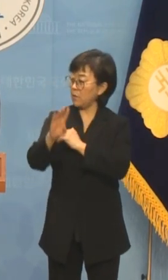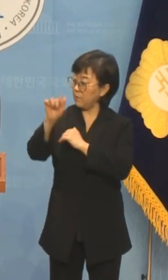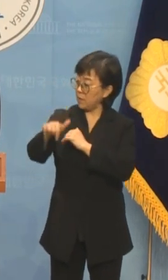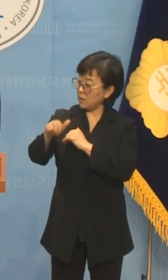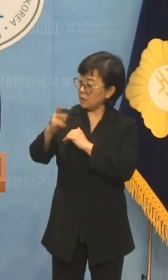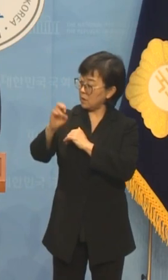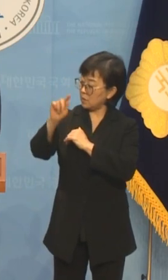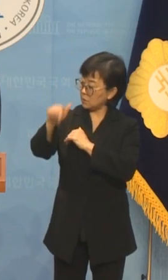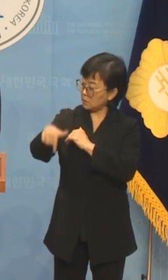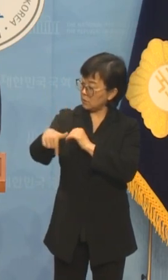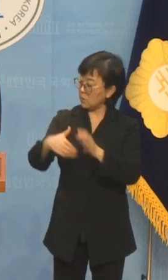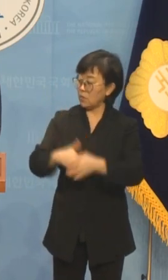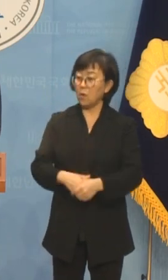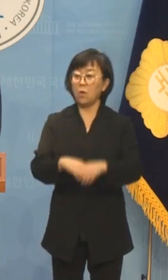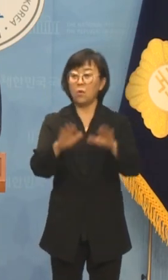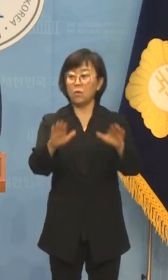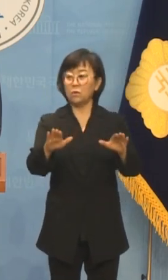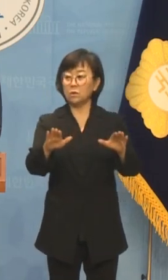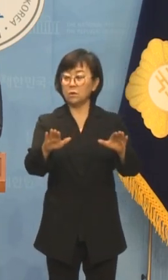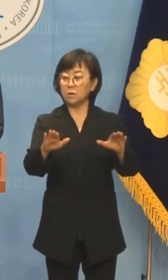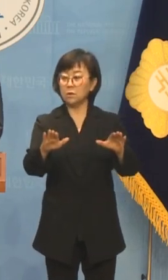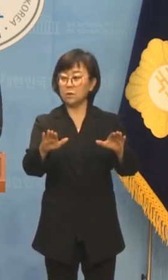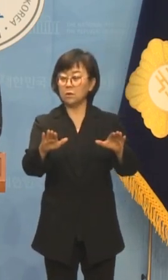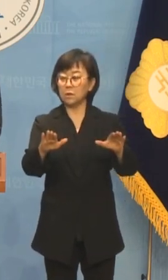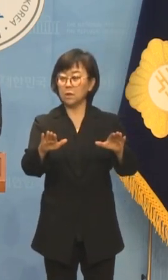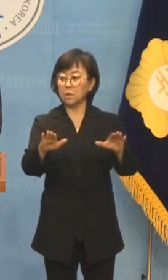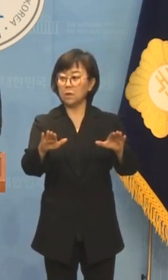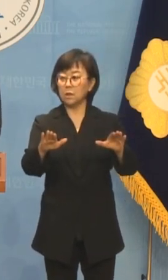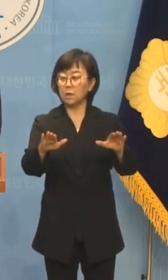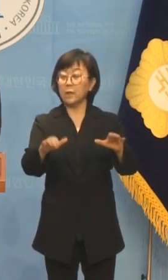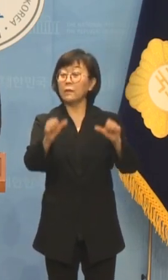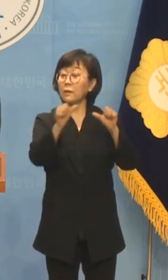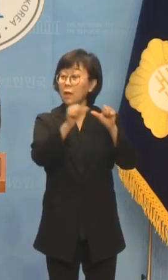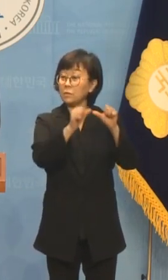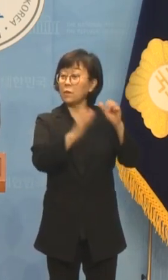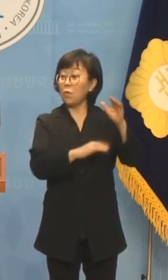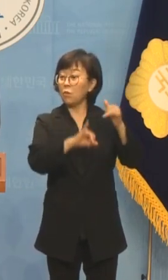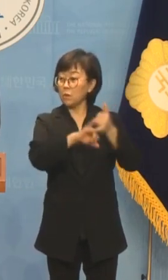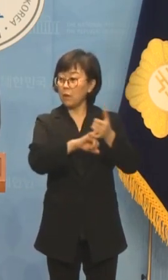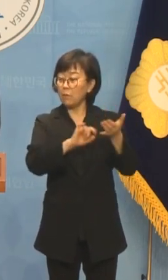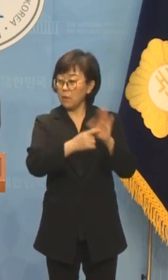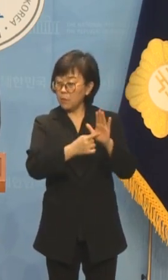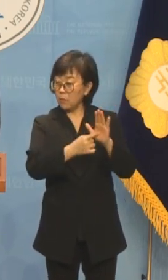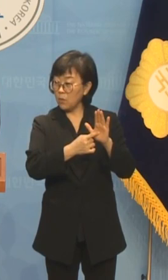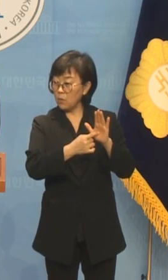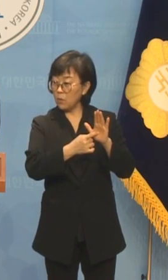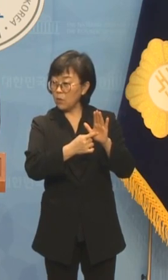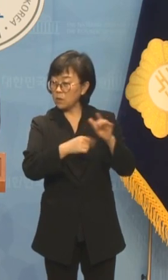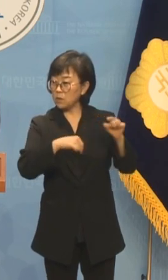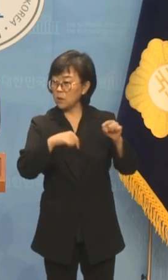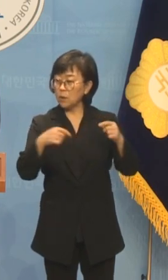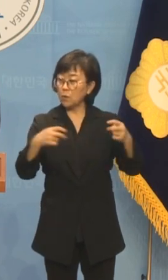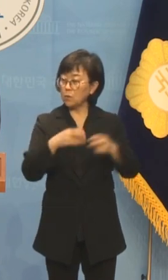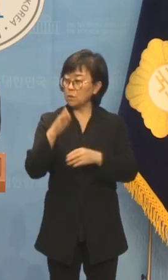박경석입니다. 오늘은 탈시설 장애인당 5번째 공약 발표로 교통정책